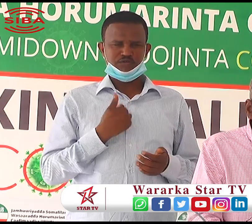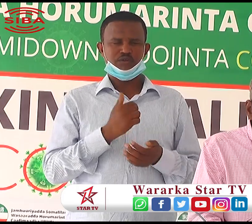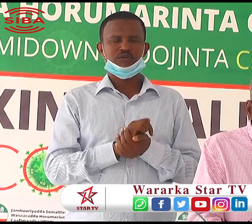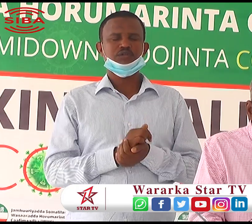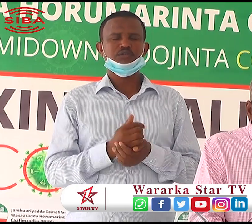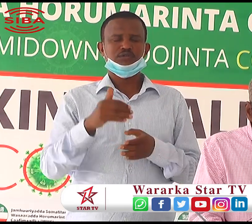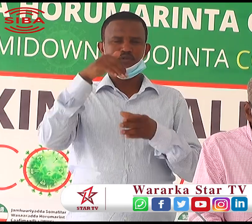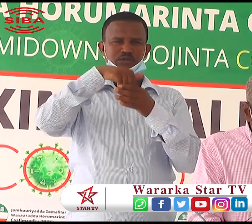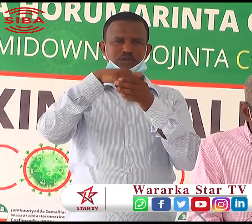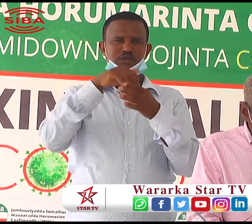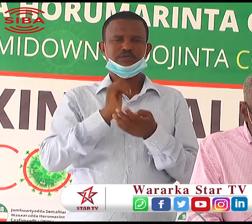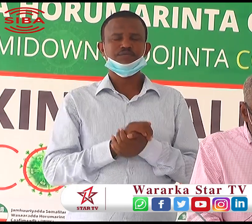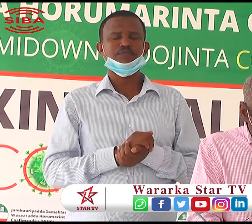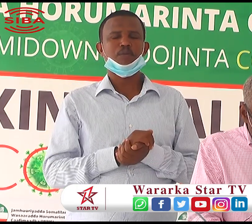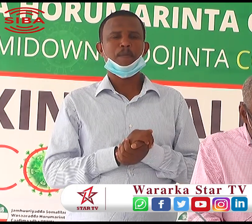tallaabo